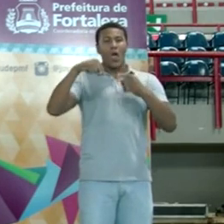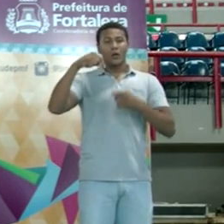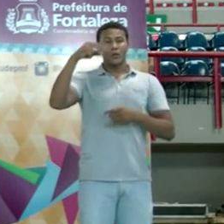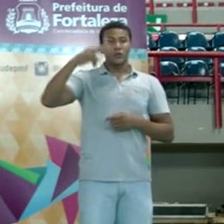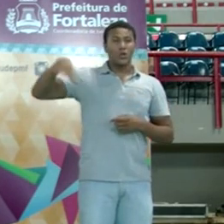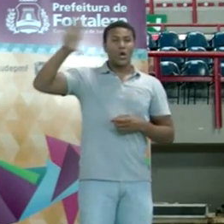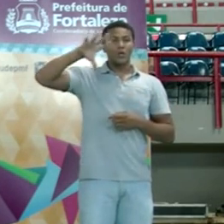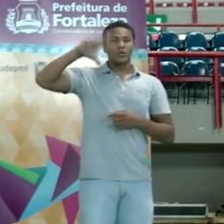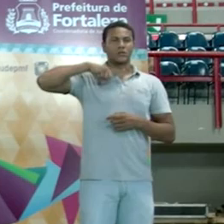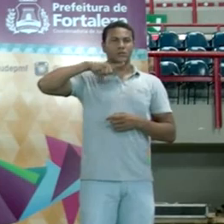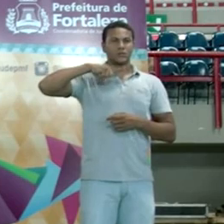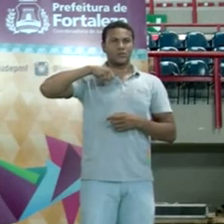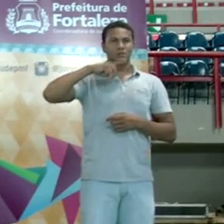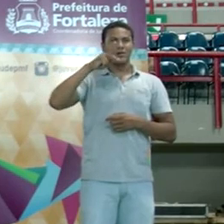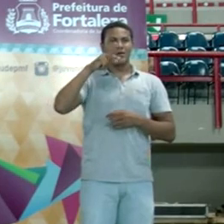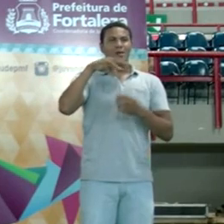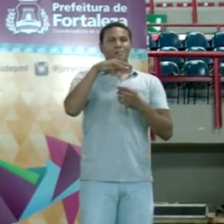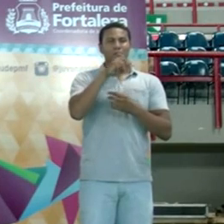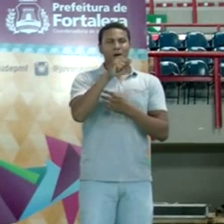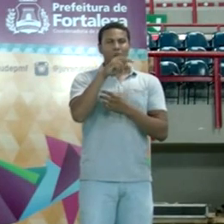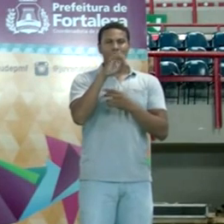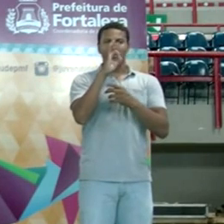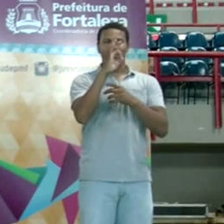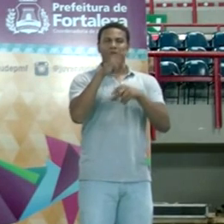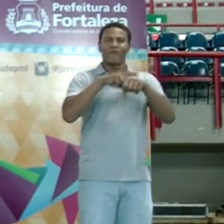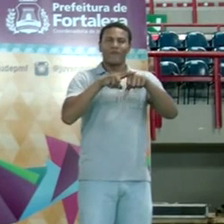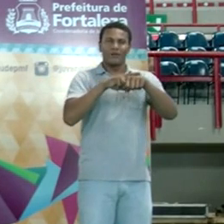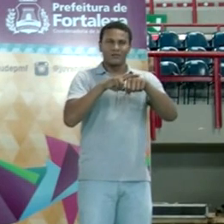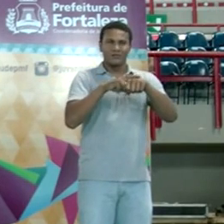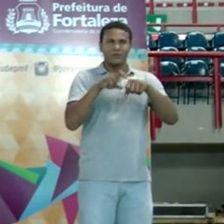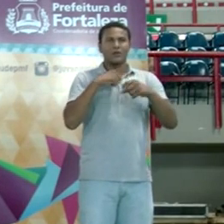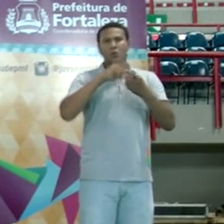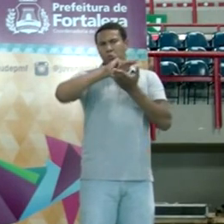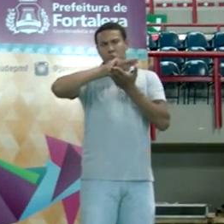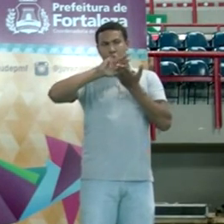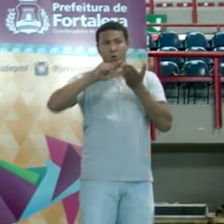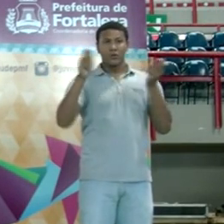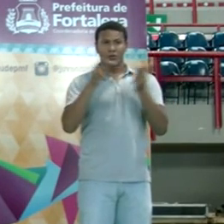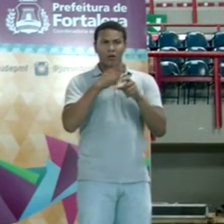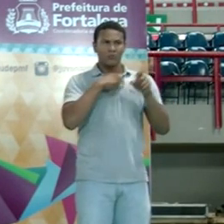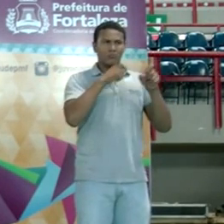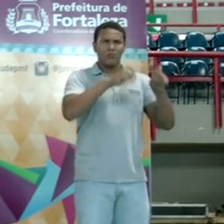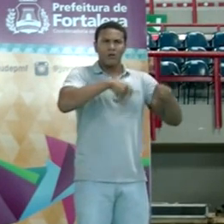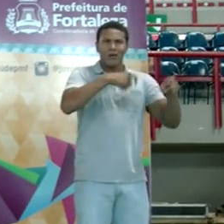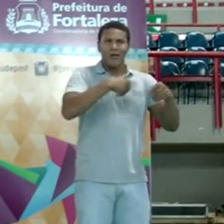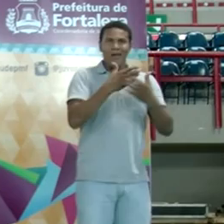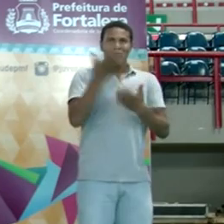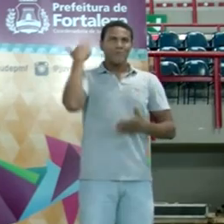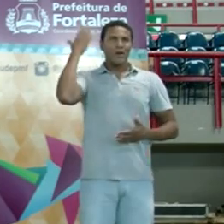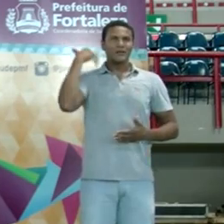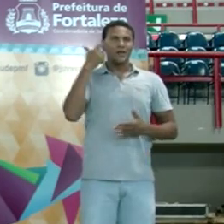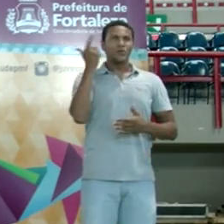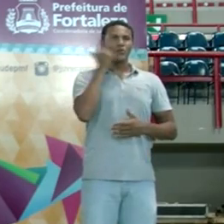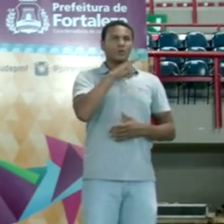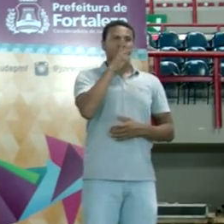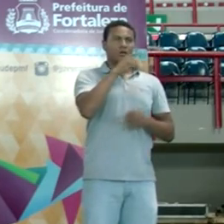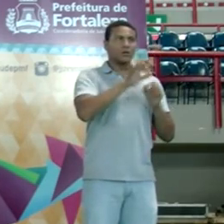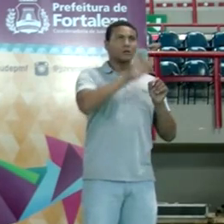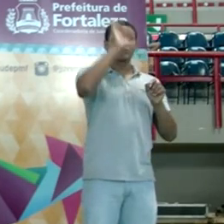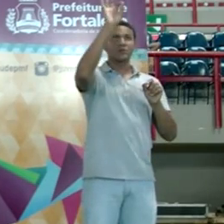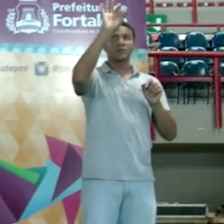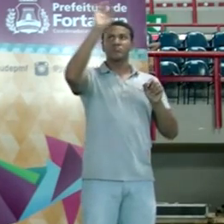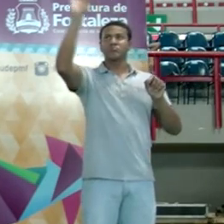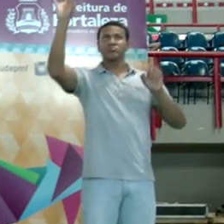ele é híbrido. Significa que você vai poder plantar ele em mais lugares. Então, se ele antes só dava no nordeste, agora ele vai conseguir ser plantado no